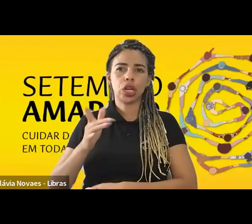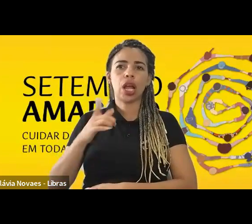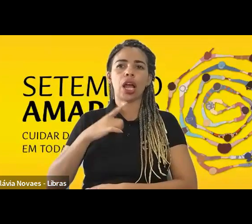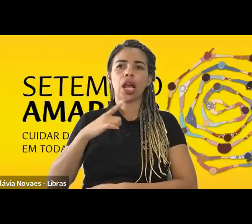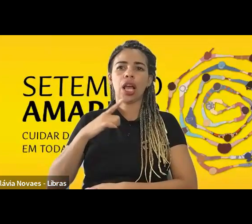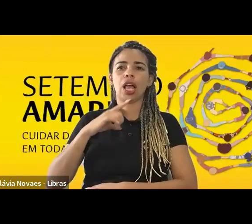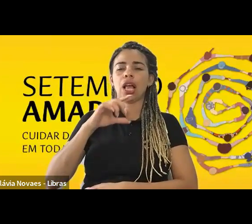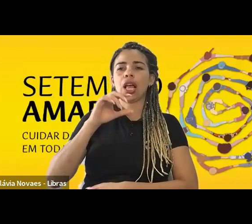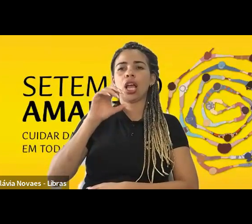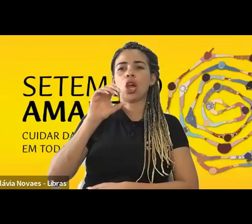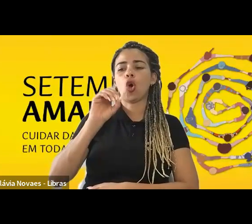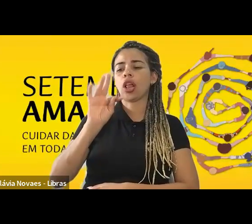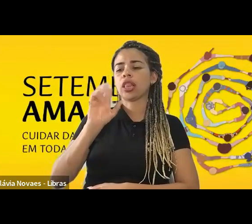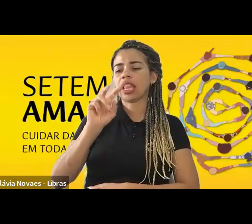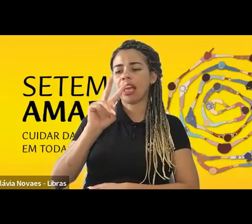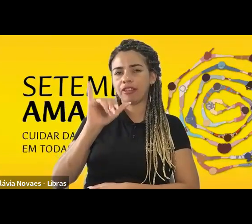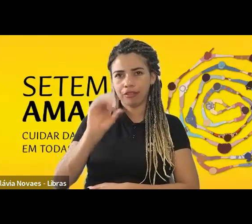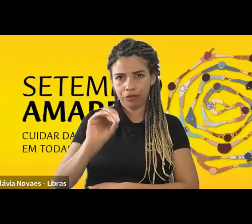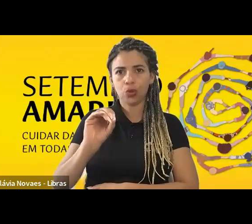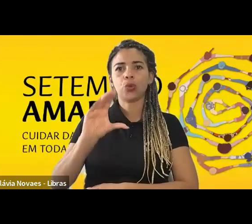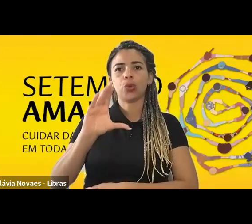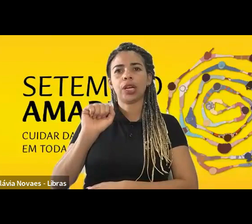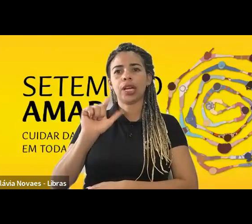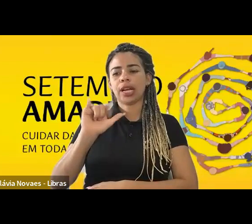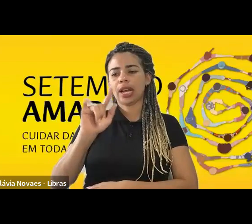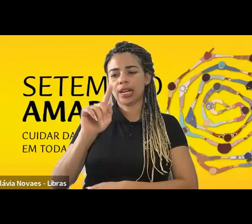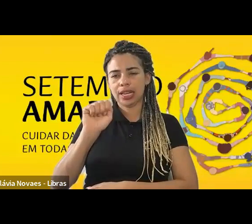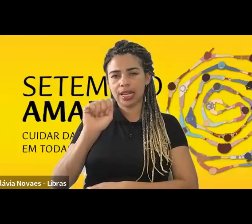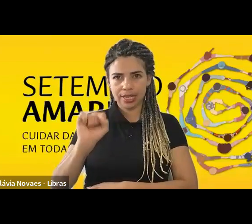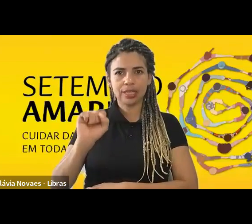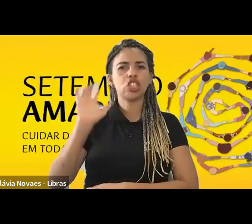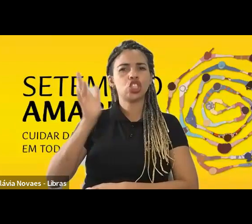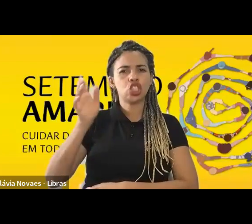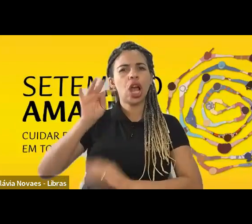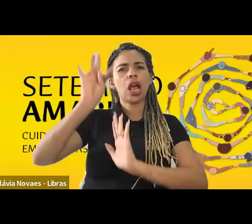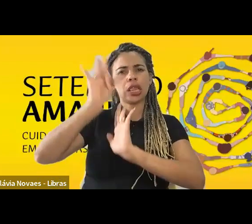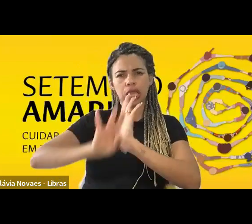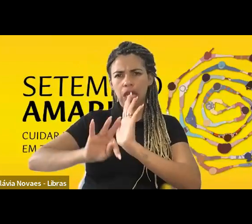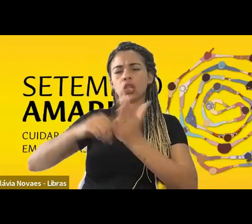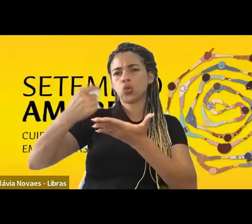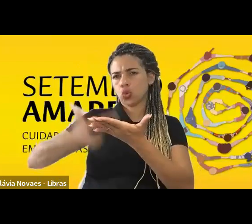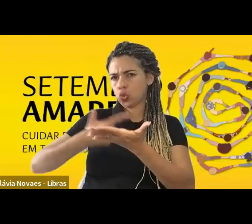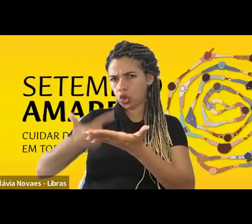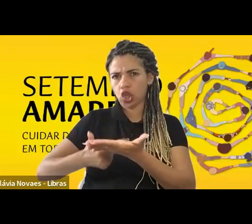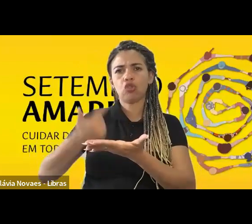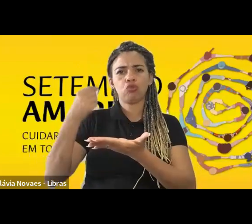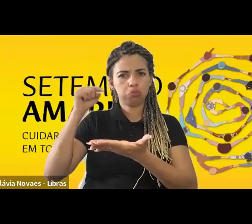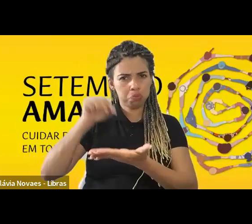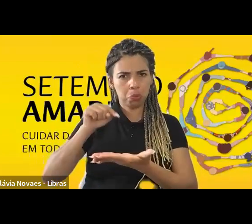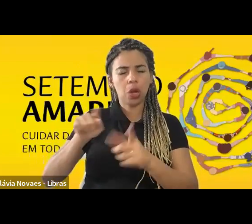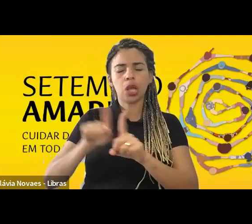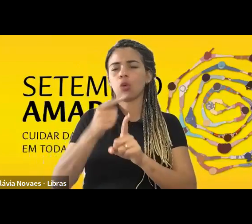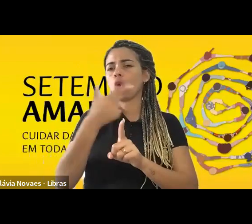um psicanalista que escreveu alguns textos, escreveu esse livro particularmente, e tem outros tantos textos sobre o